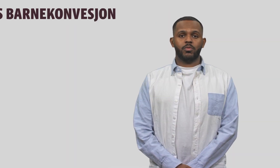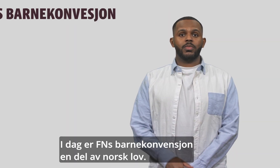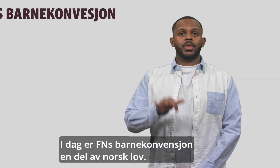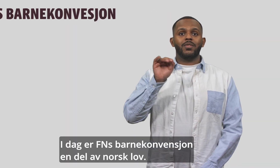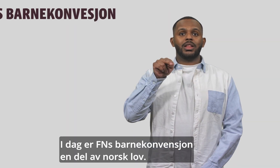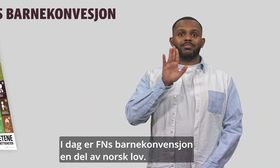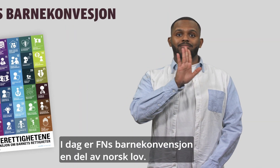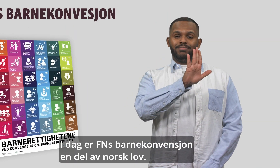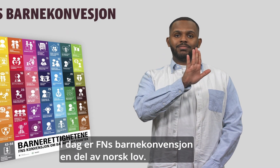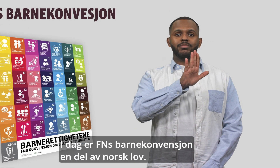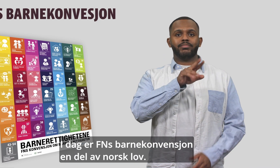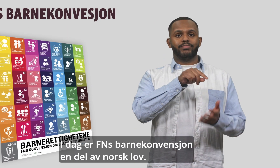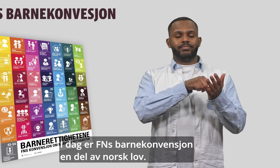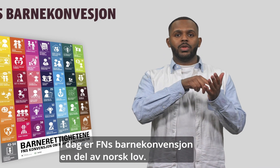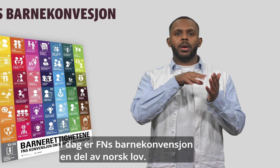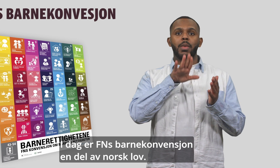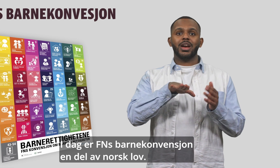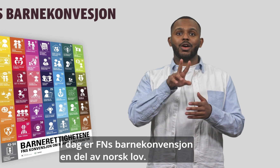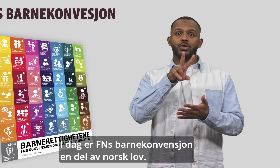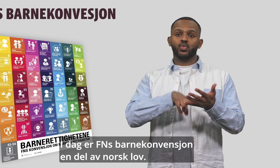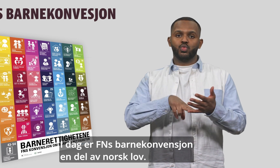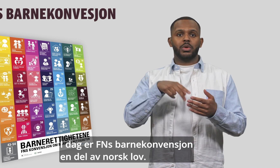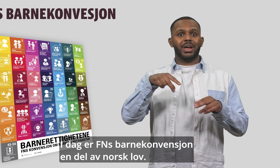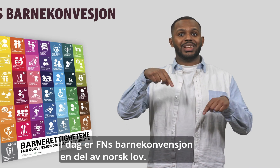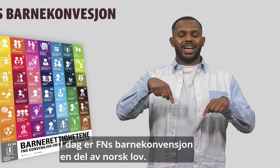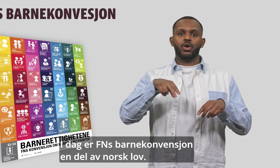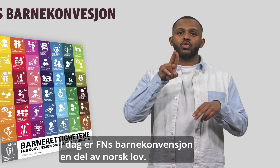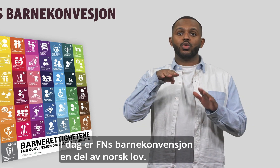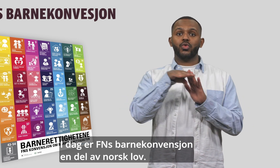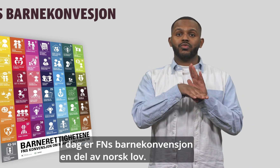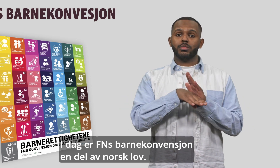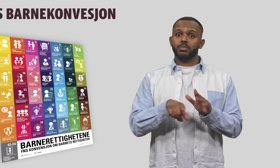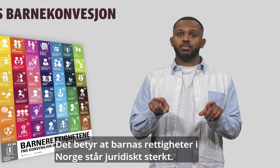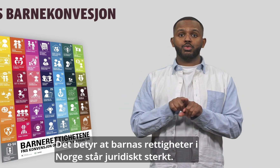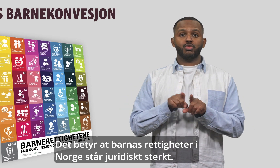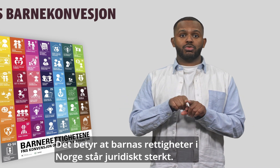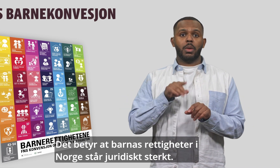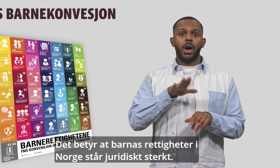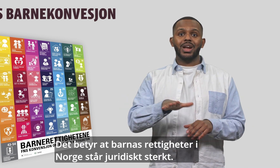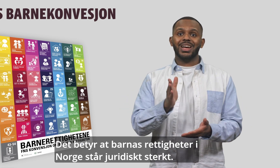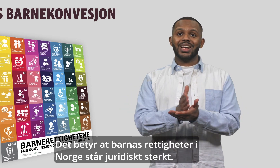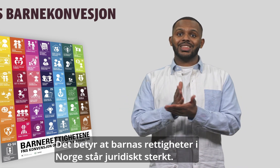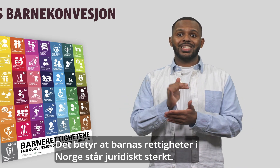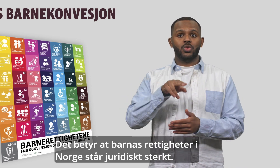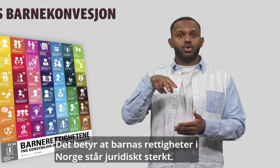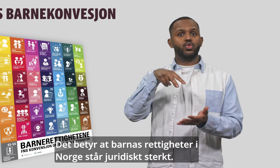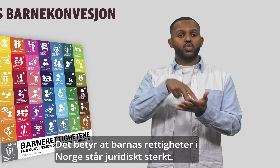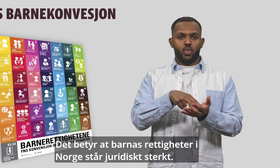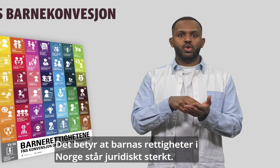19. dag er FNs barnekonvensjon en del av norsk lov. 20. Det betyr at barnas rettigheter i Norge står juridisk